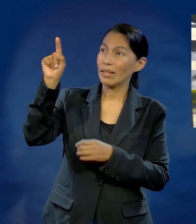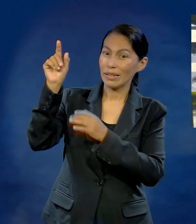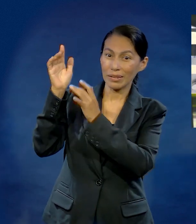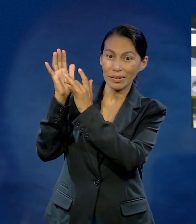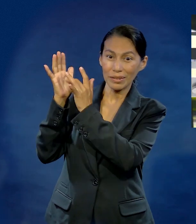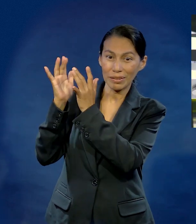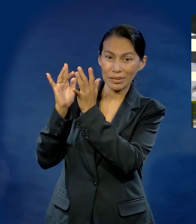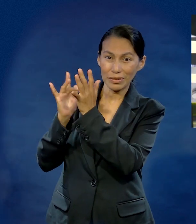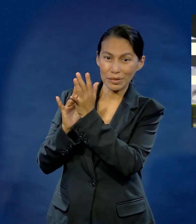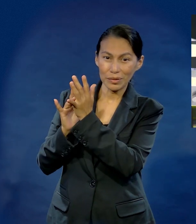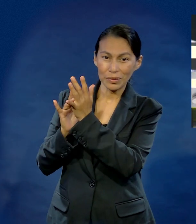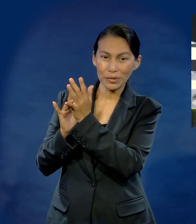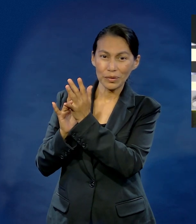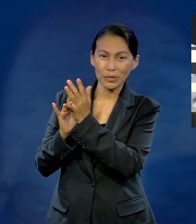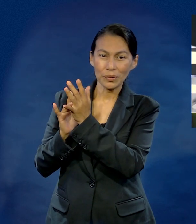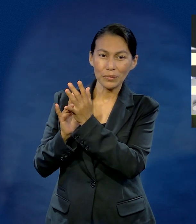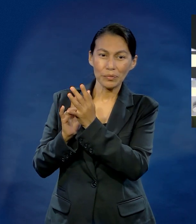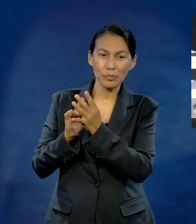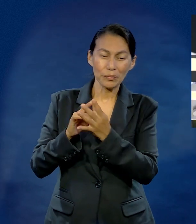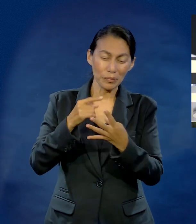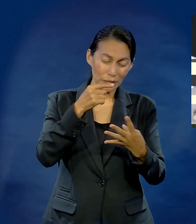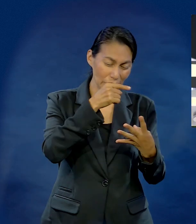tu ser.